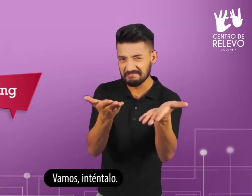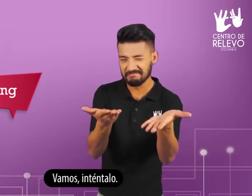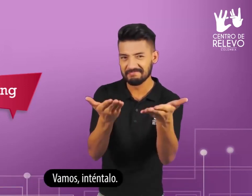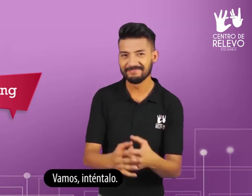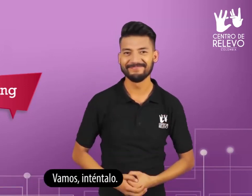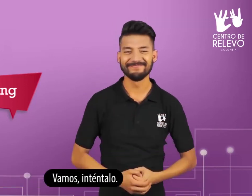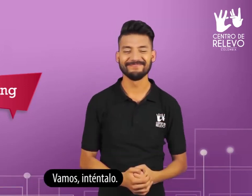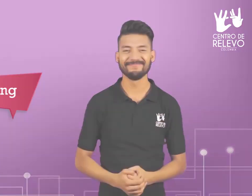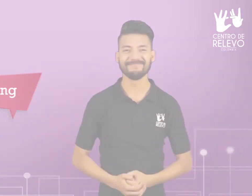Vamos, inténtalo.